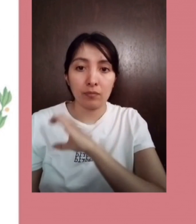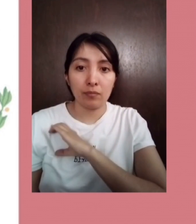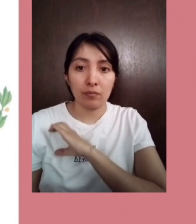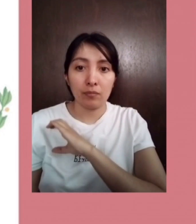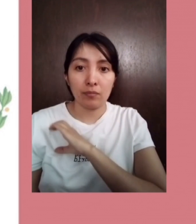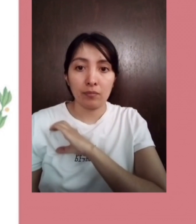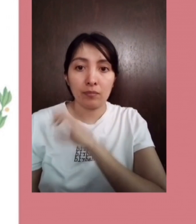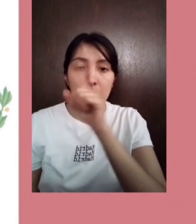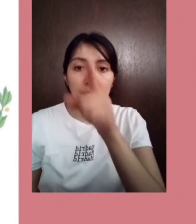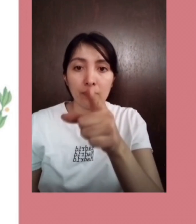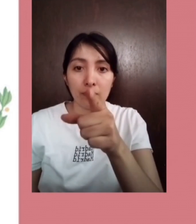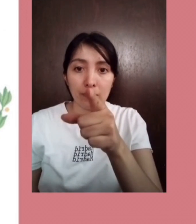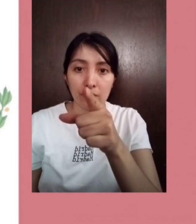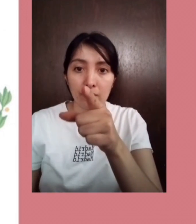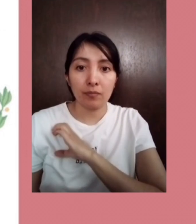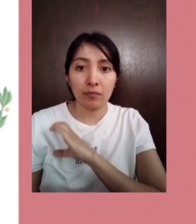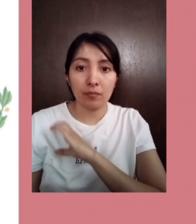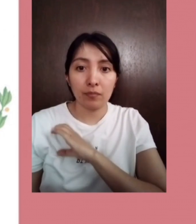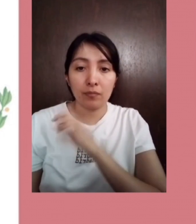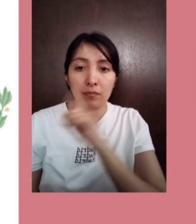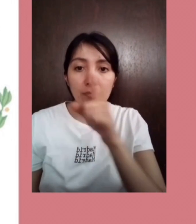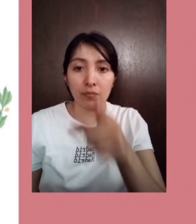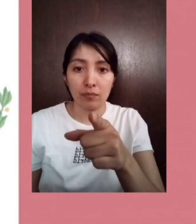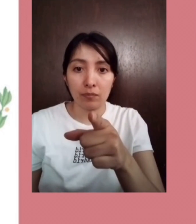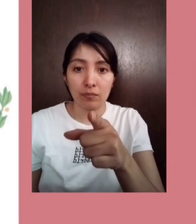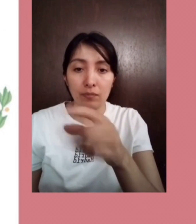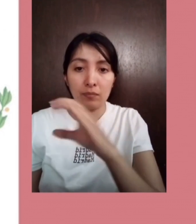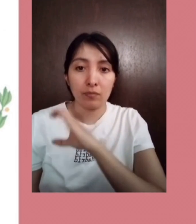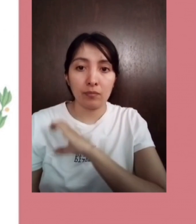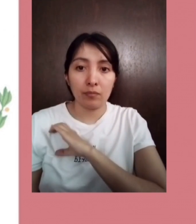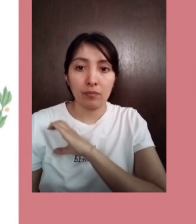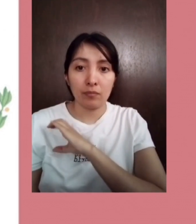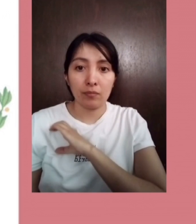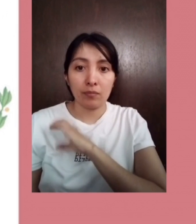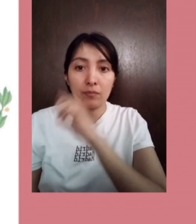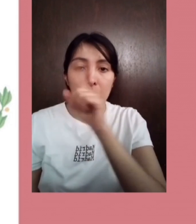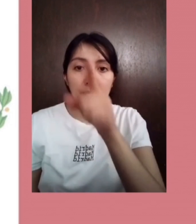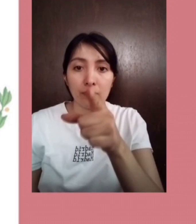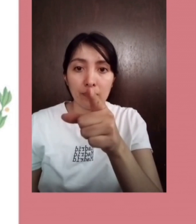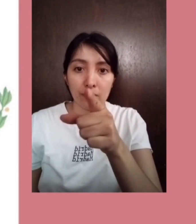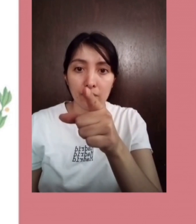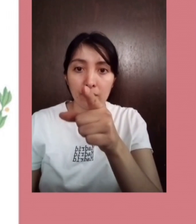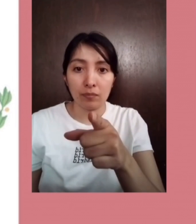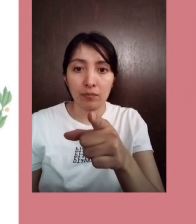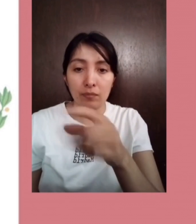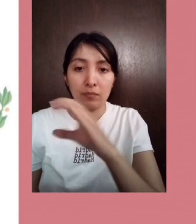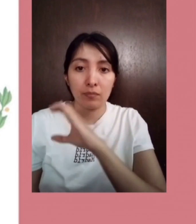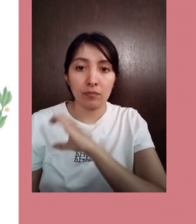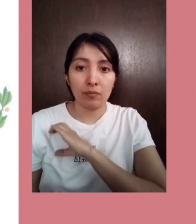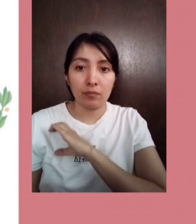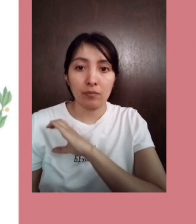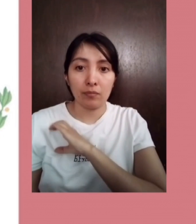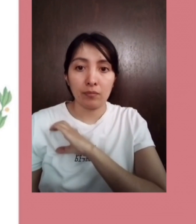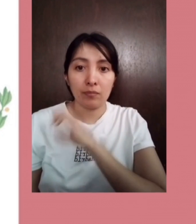C. Se da golpes ligeros sobre el lado izquierdo del torso para finalizar con la señalización hacia la persona que se le